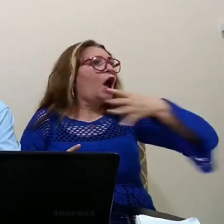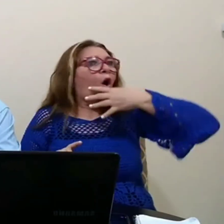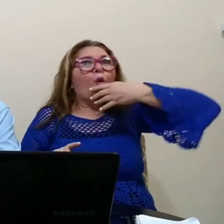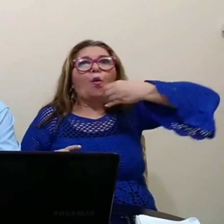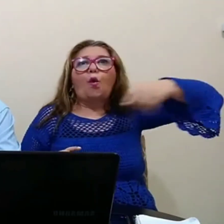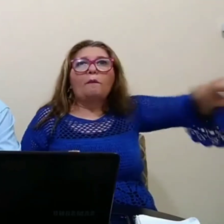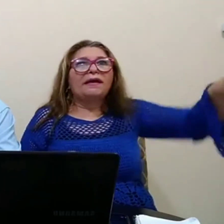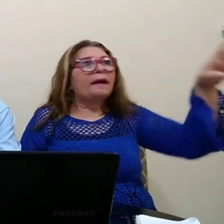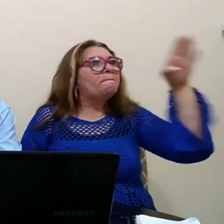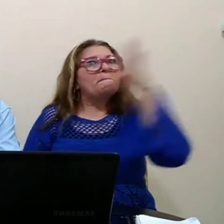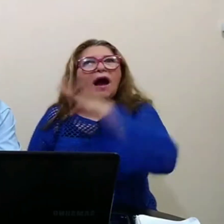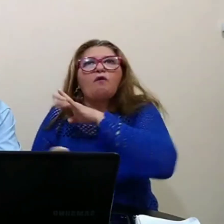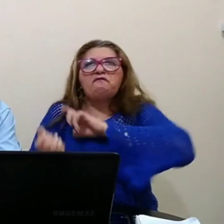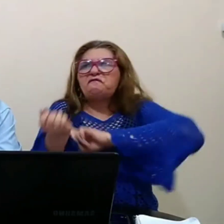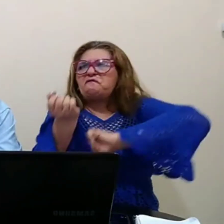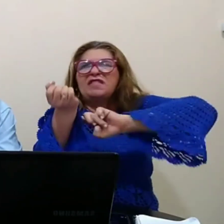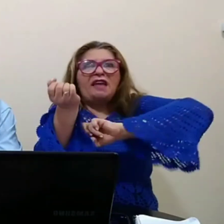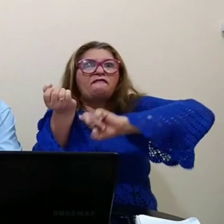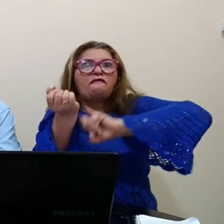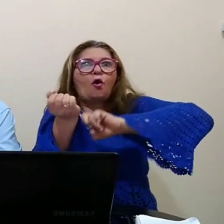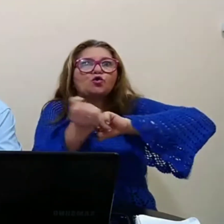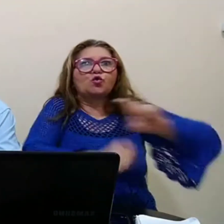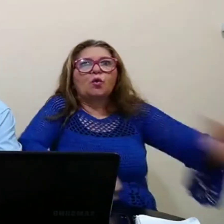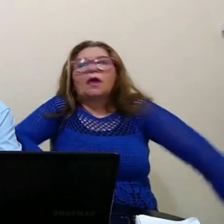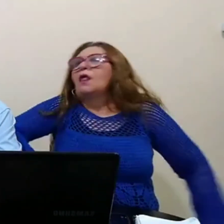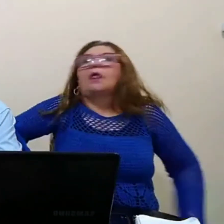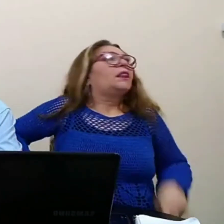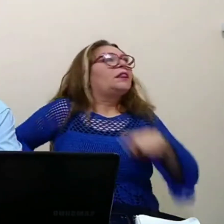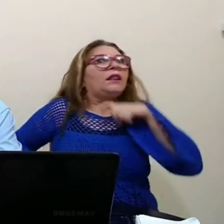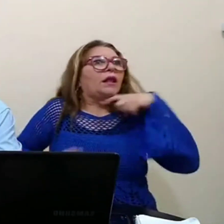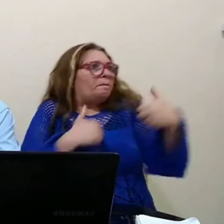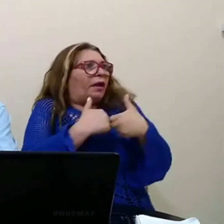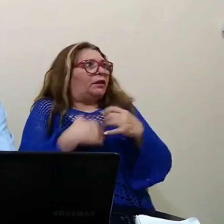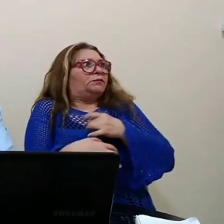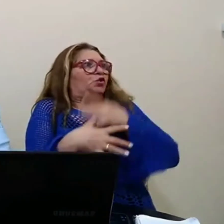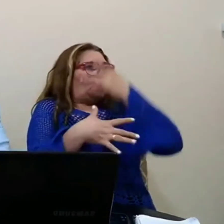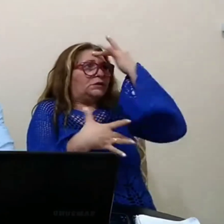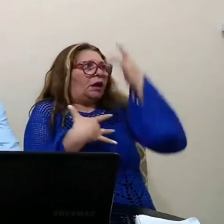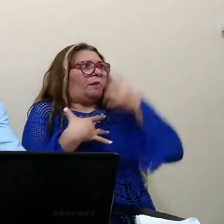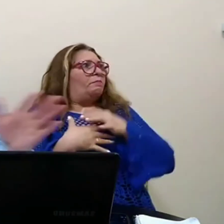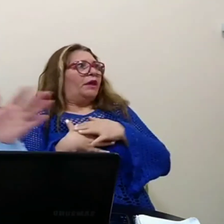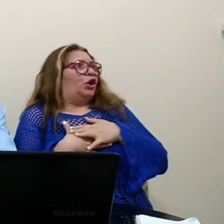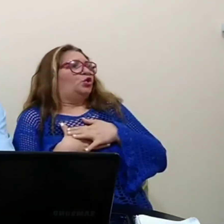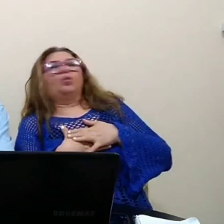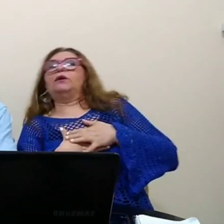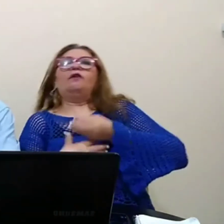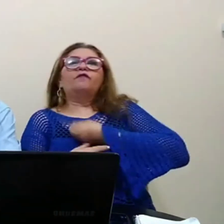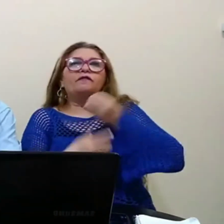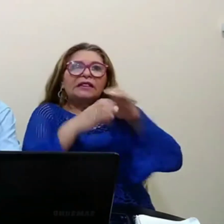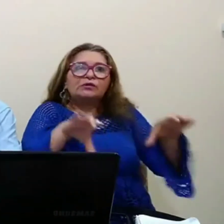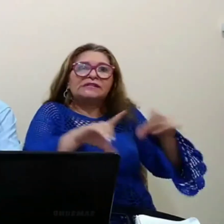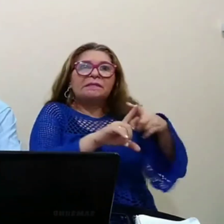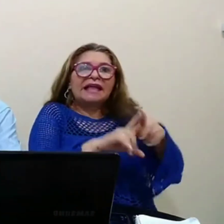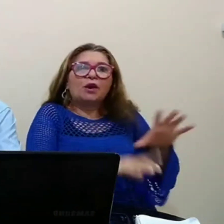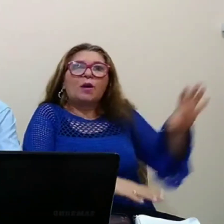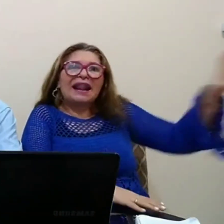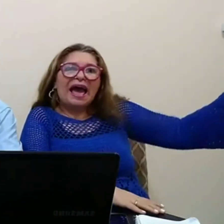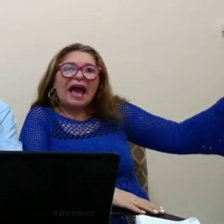conta dos demônios. Então ninguém queria ficar perto dele. Então ele foi viver no cemitério, no meio